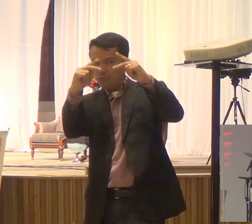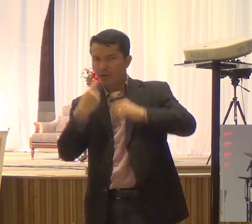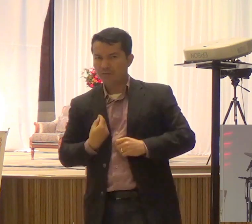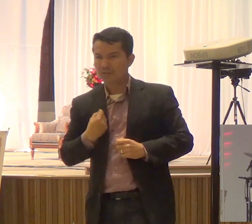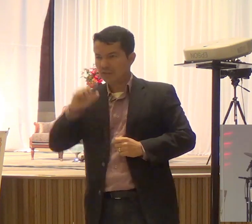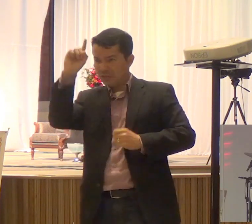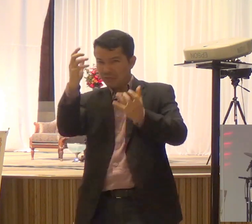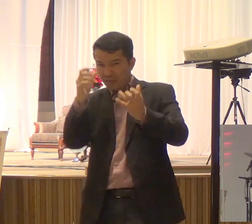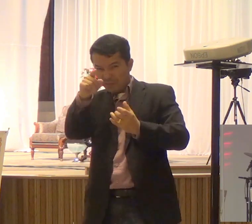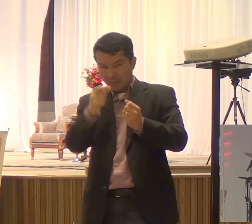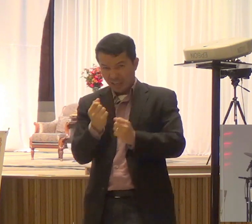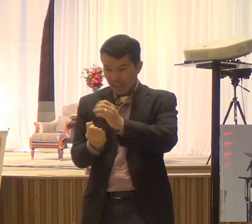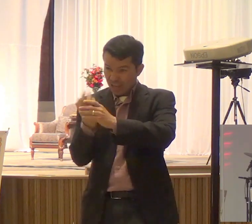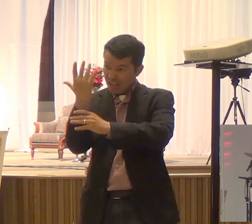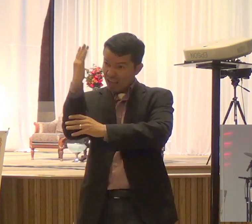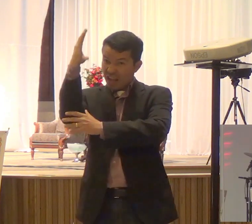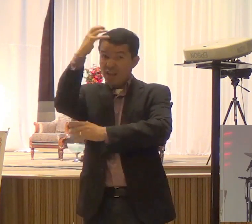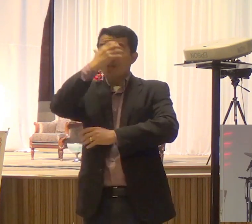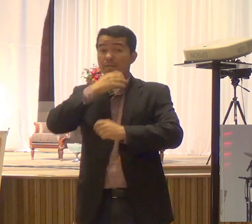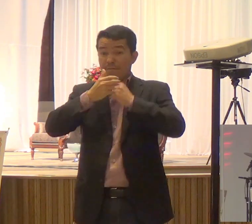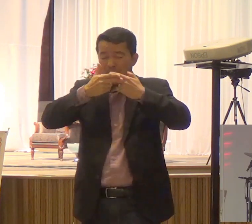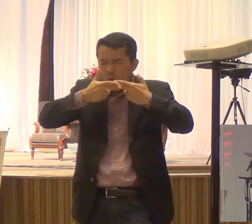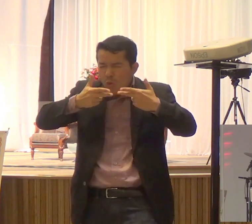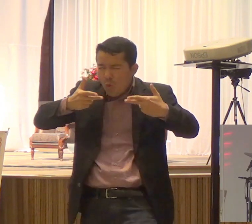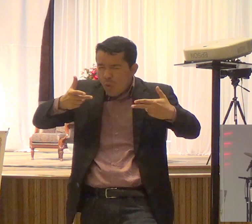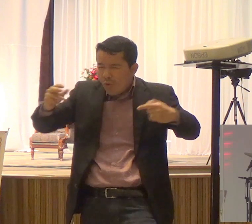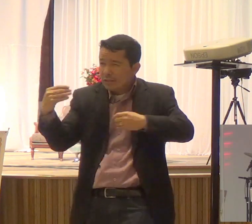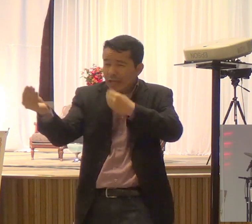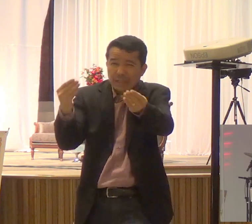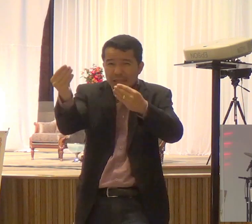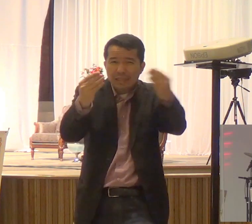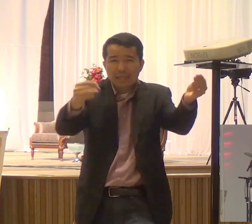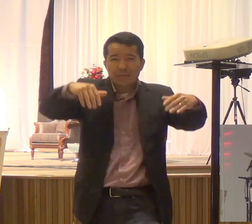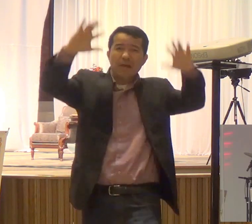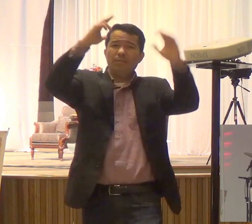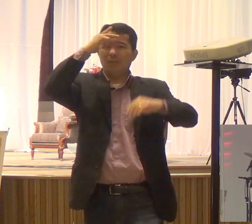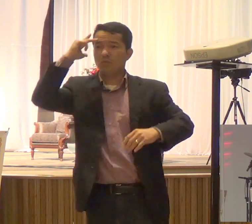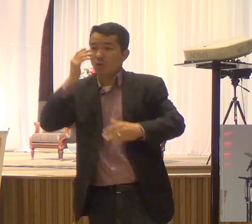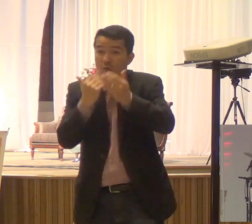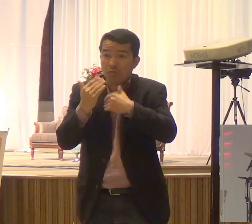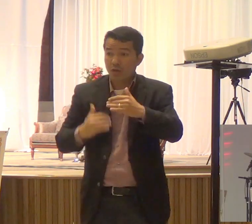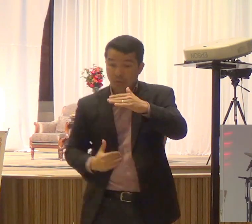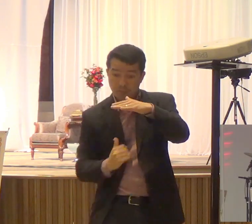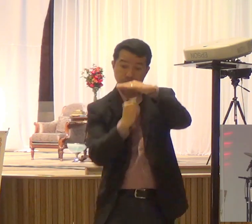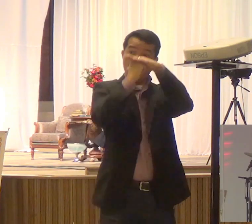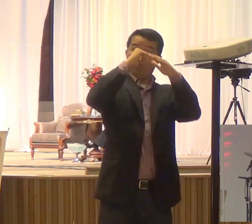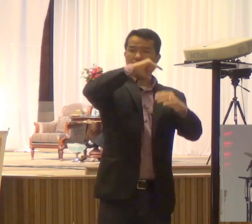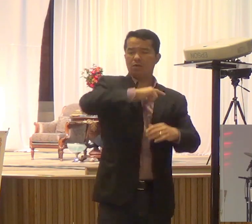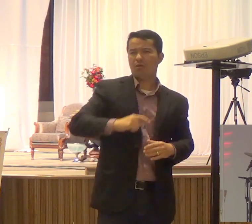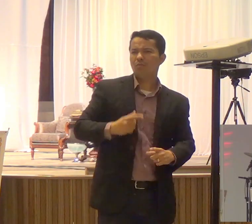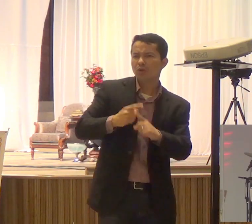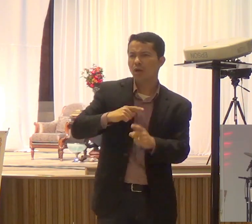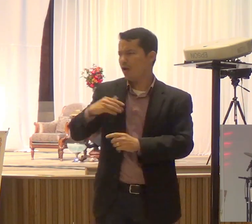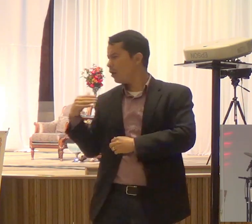de dar fruto, fruto bom, fruto que alimenta, fruto que é gostoso, fruto que serve àquelas pessoas que estão